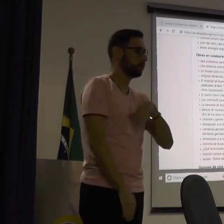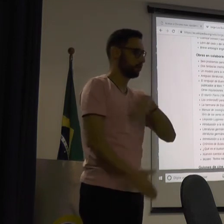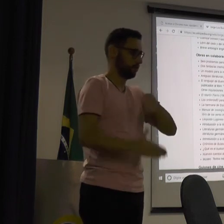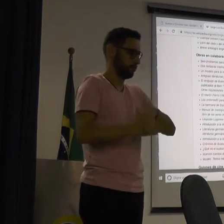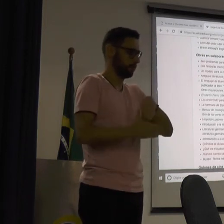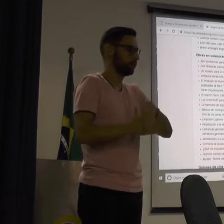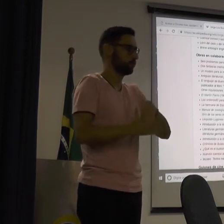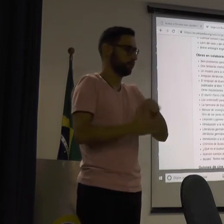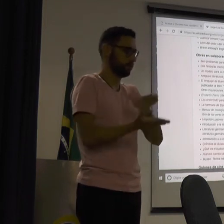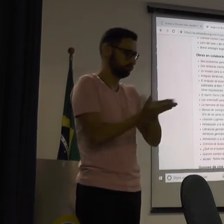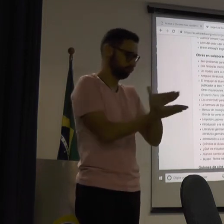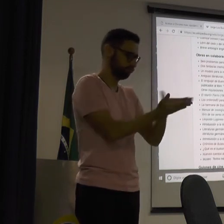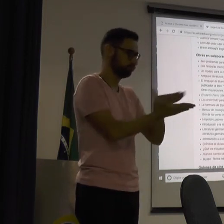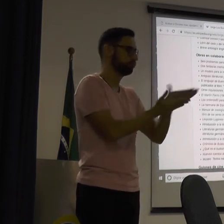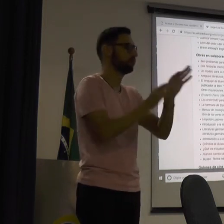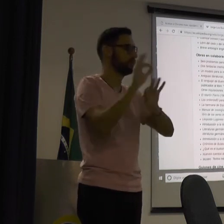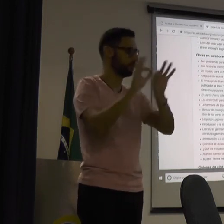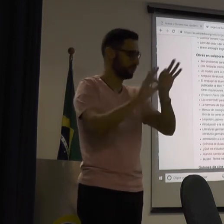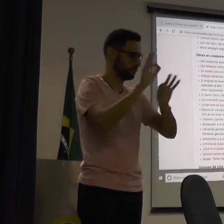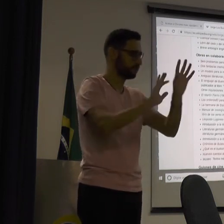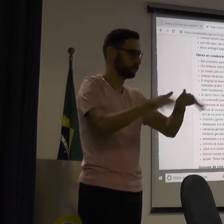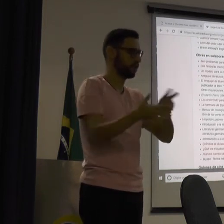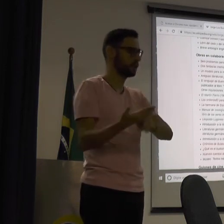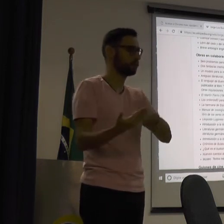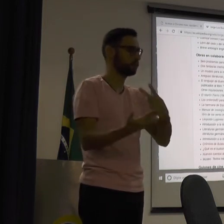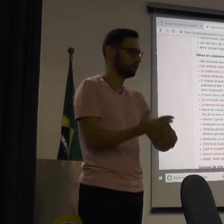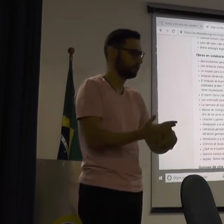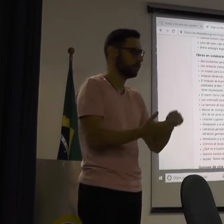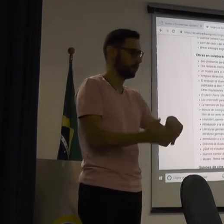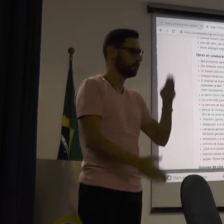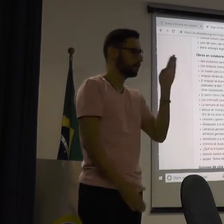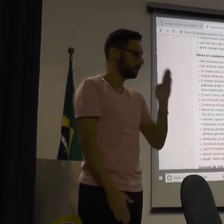Us, né? Que no Brasil foi traduzido como